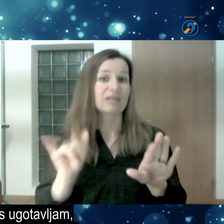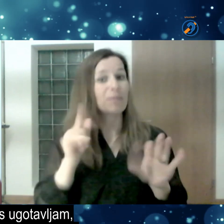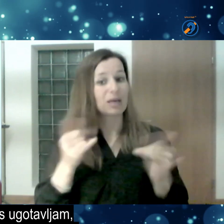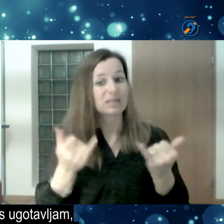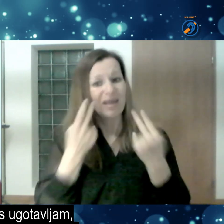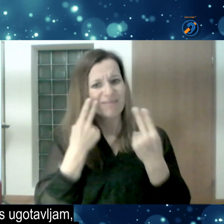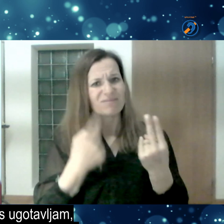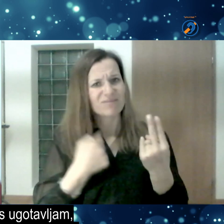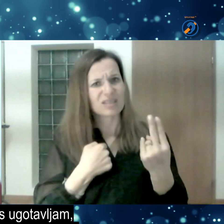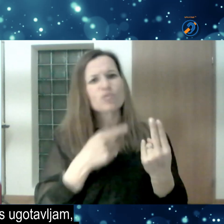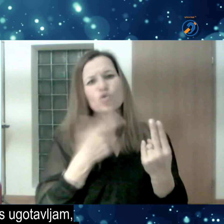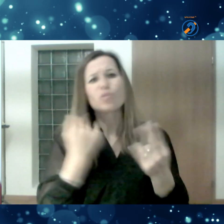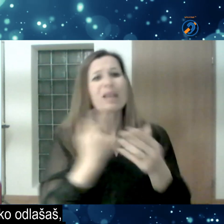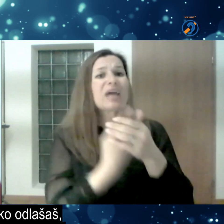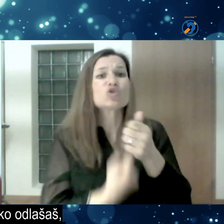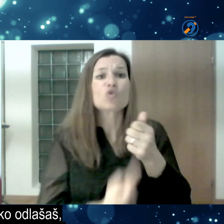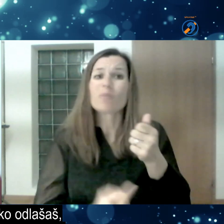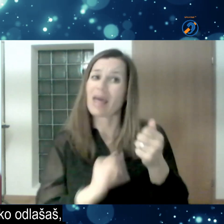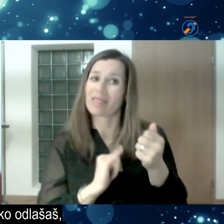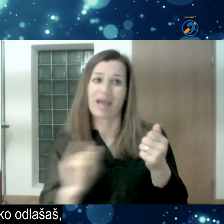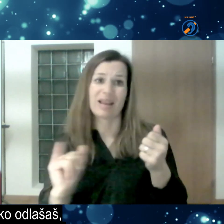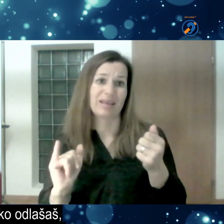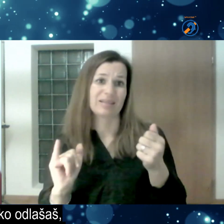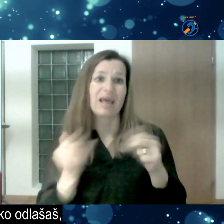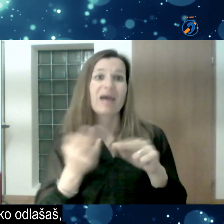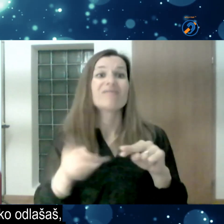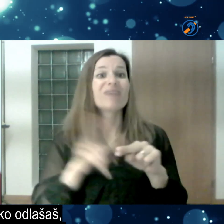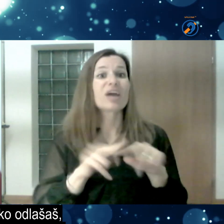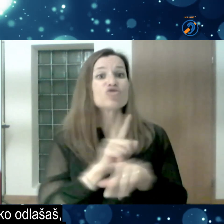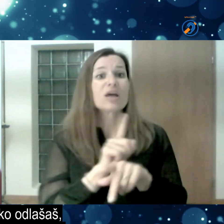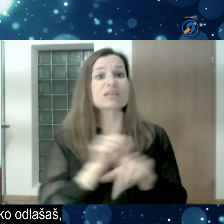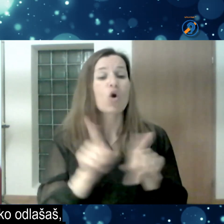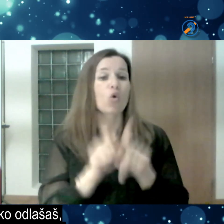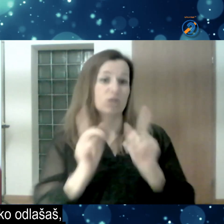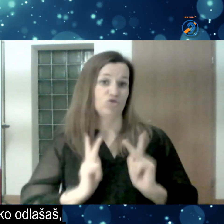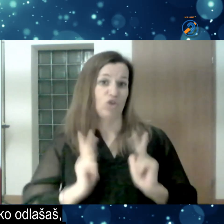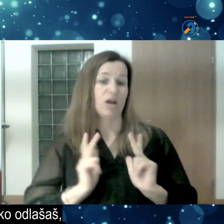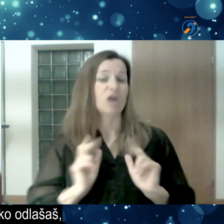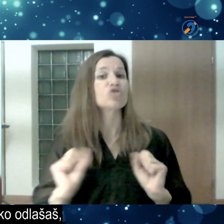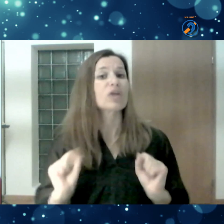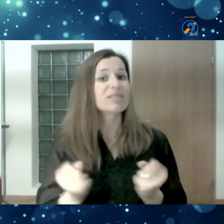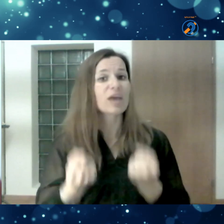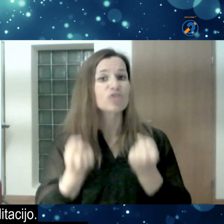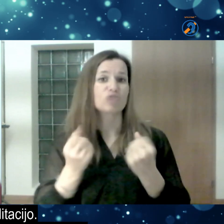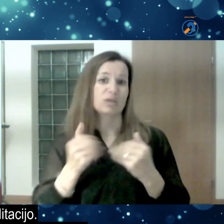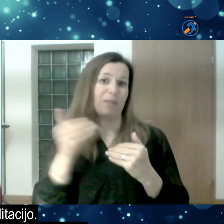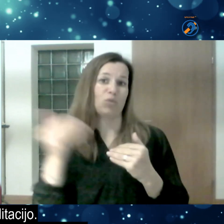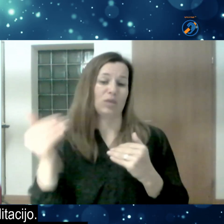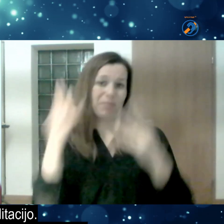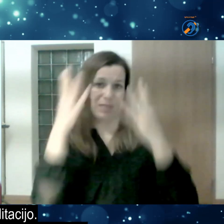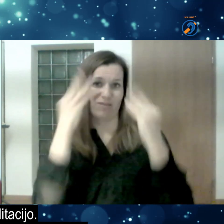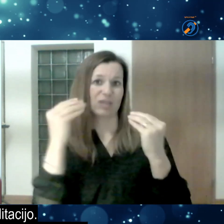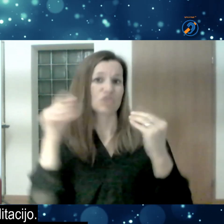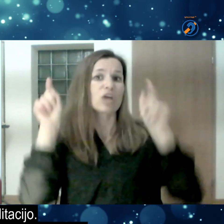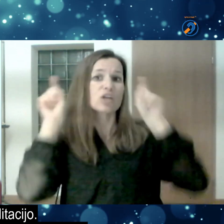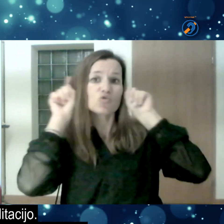bila to v bistvu izgubljena leta, a ne. Ker dlje časa, ko odlašaš, težje se potem navadiš na slušne aparate